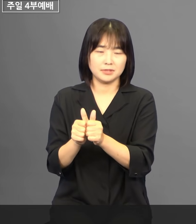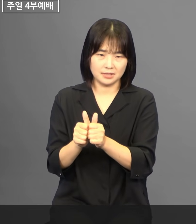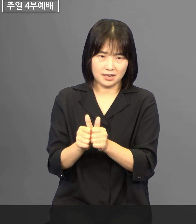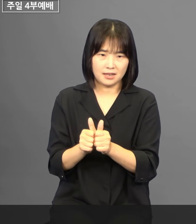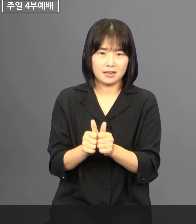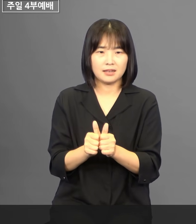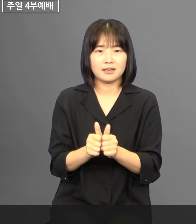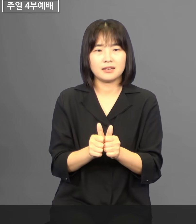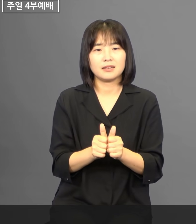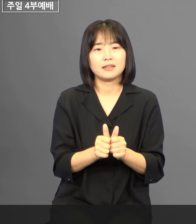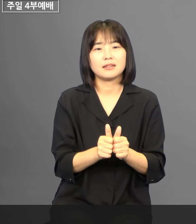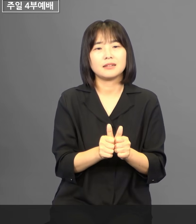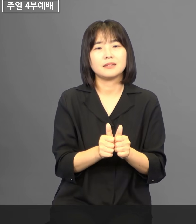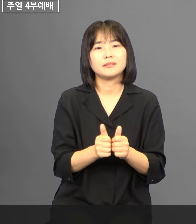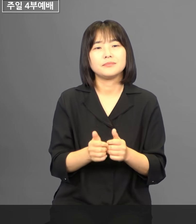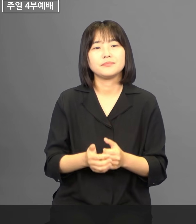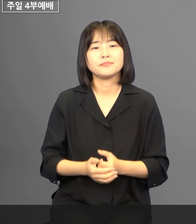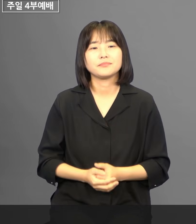동행하심이라